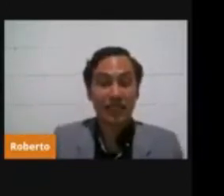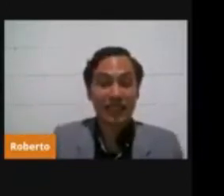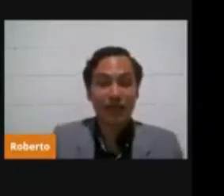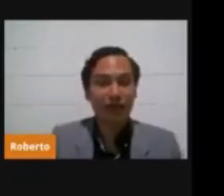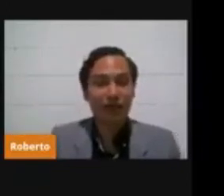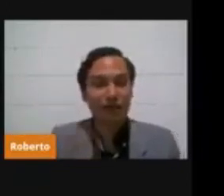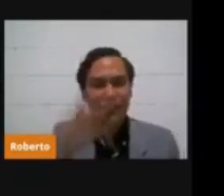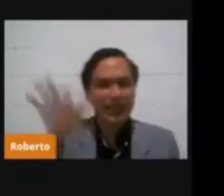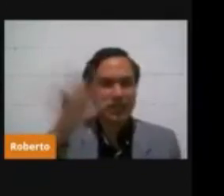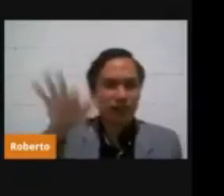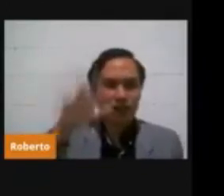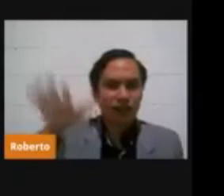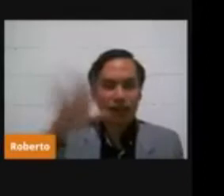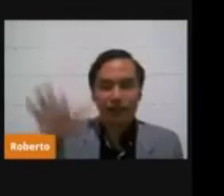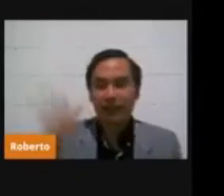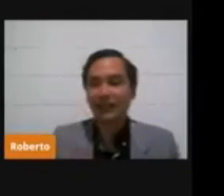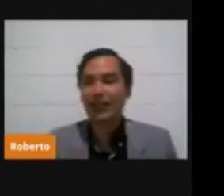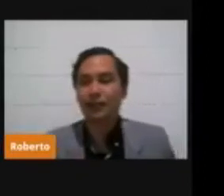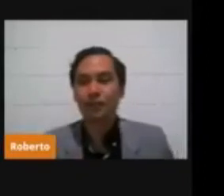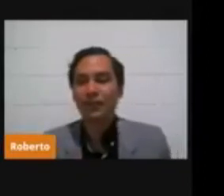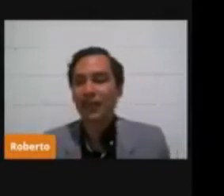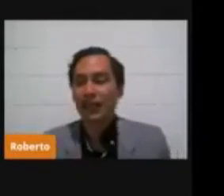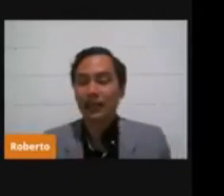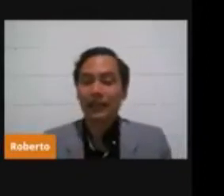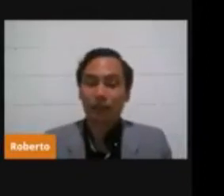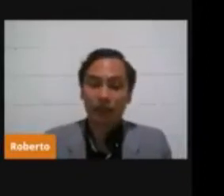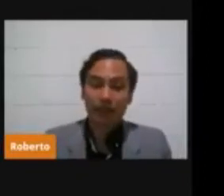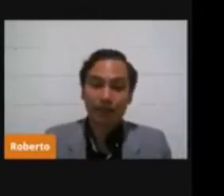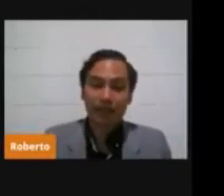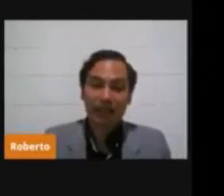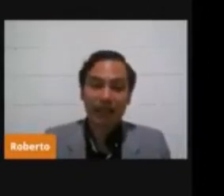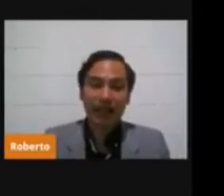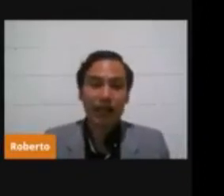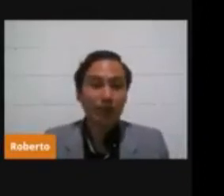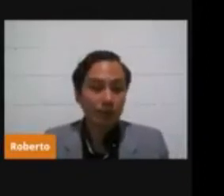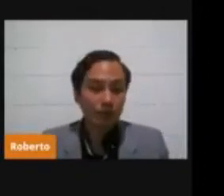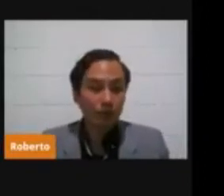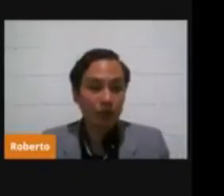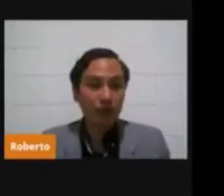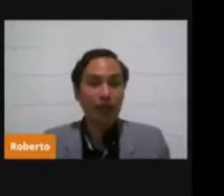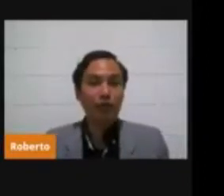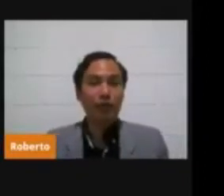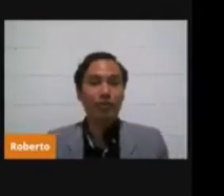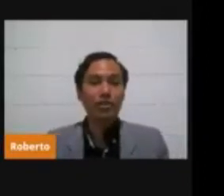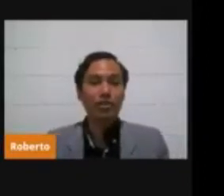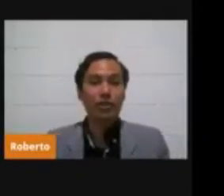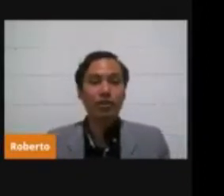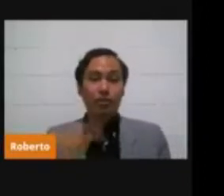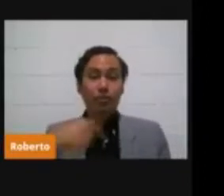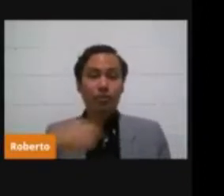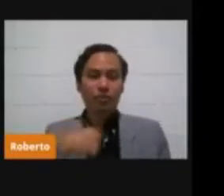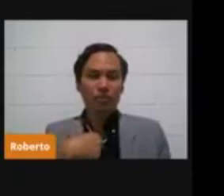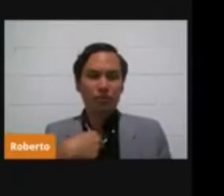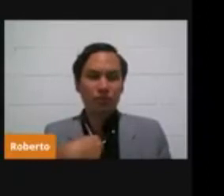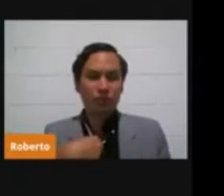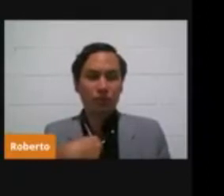Hola, ¿cómo estás? Por ejemplo, y sería solo todo deletreado. Sino que hay un vocabulario, por ejemplo, si yo